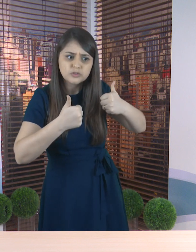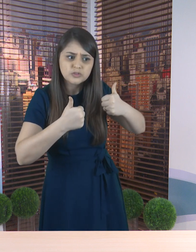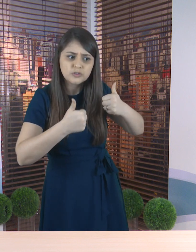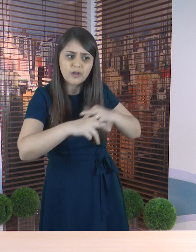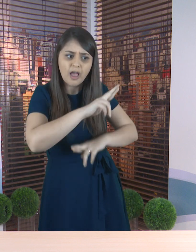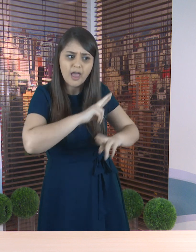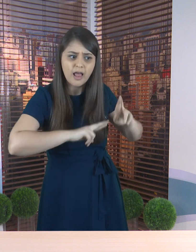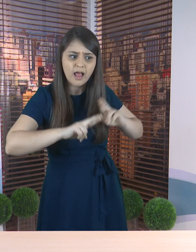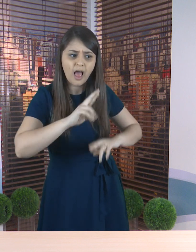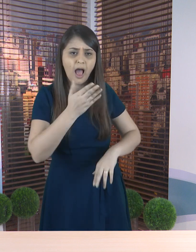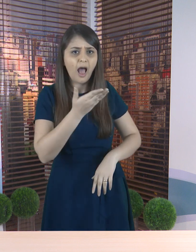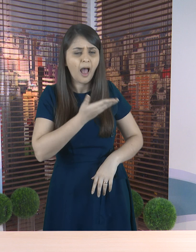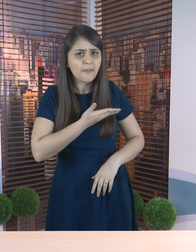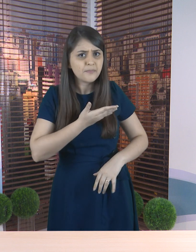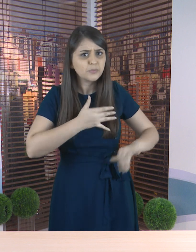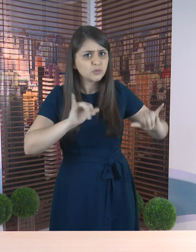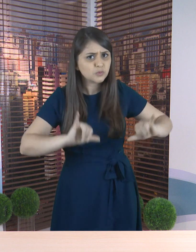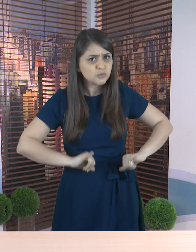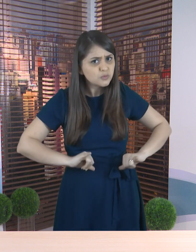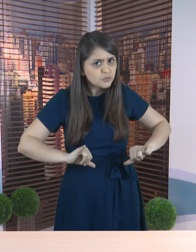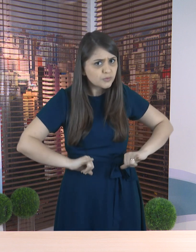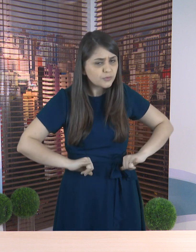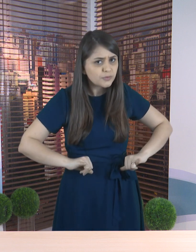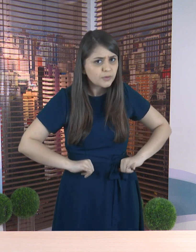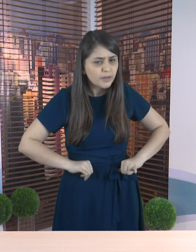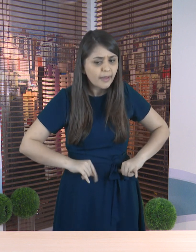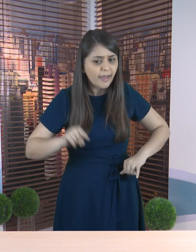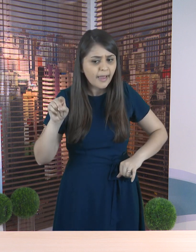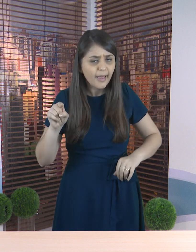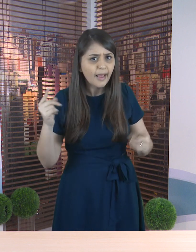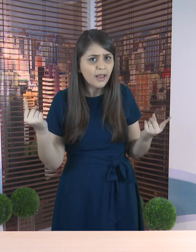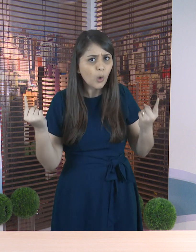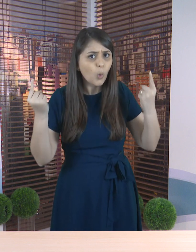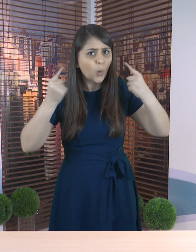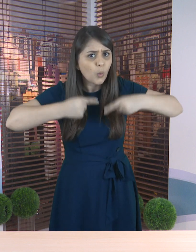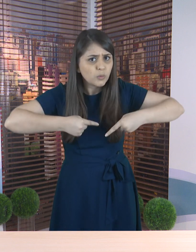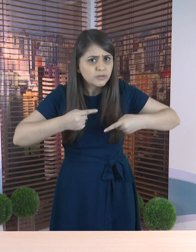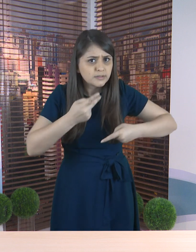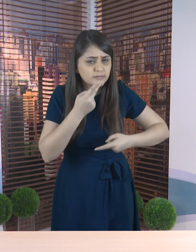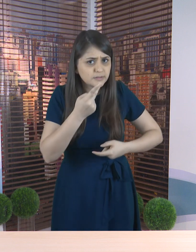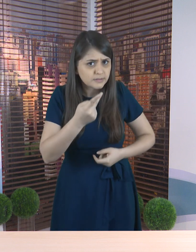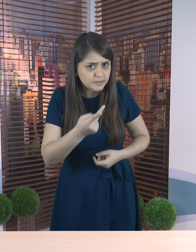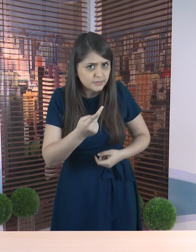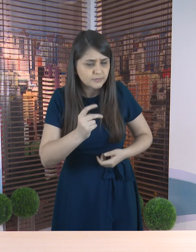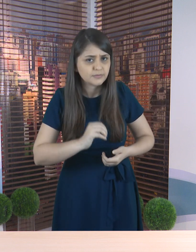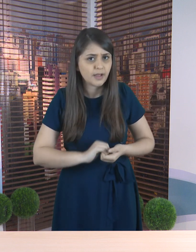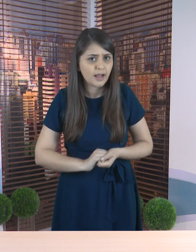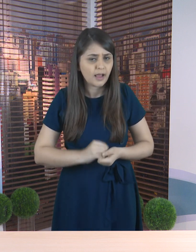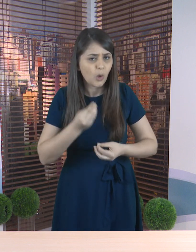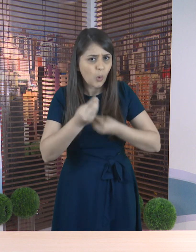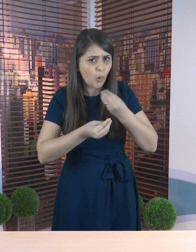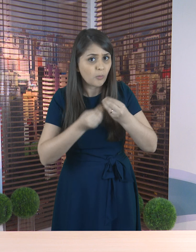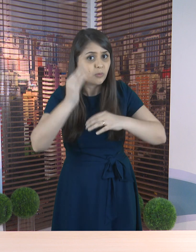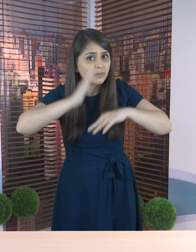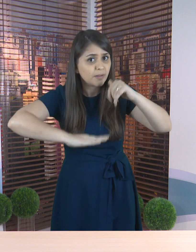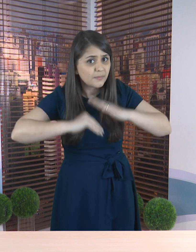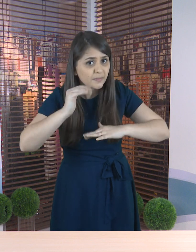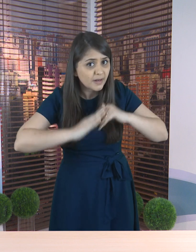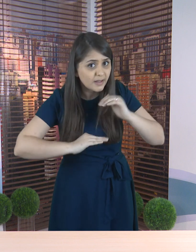prática. Ele constata que prosperidade e retidão não andavam invariavelmente